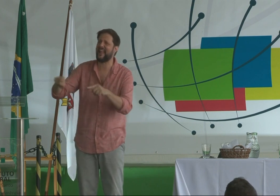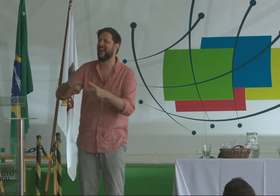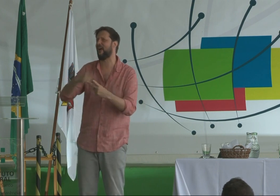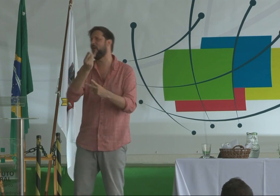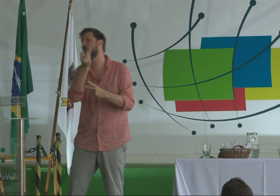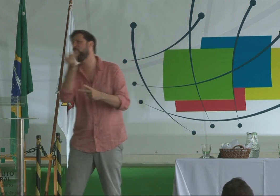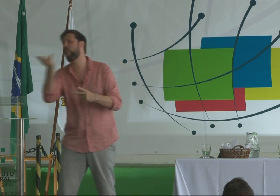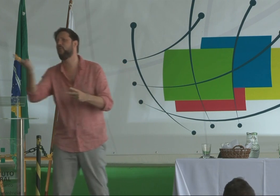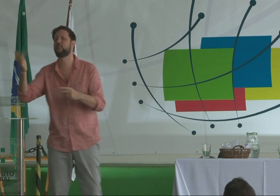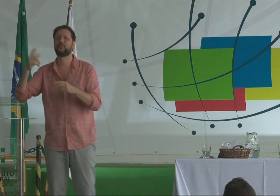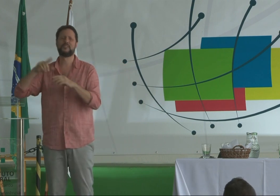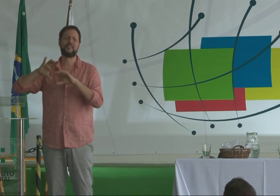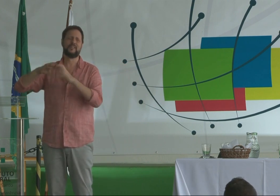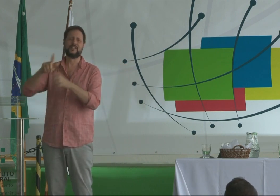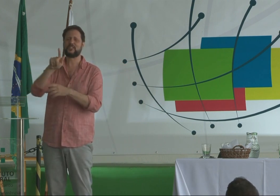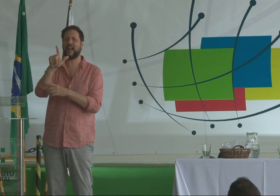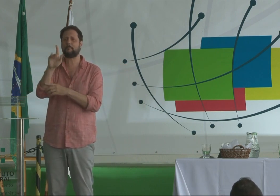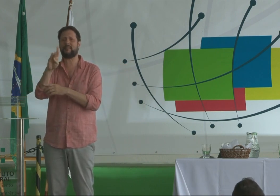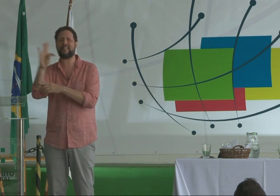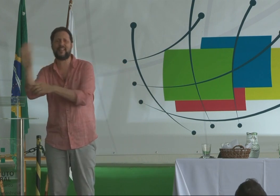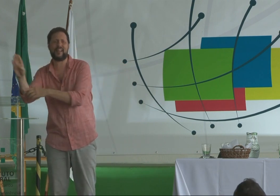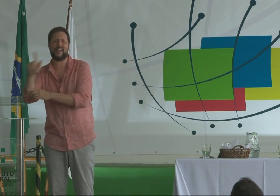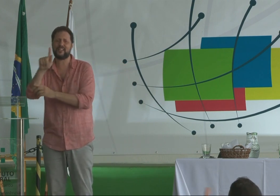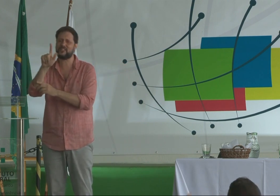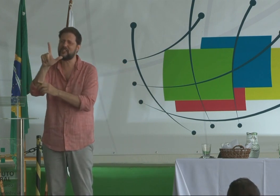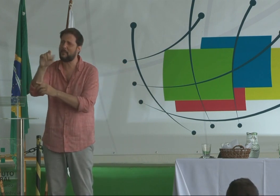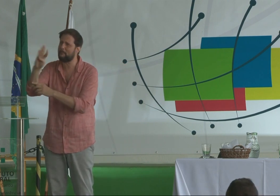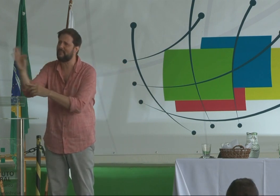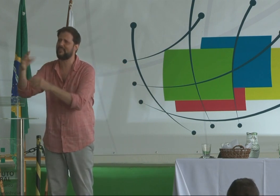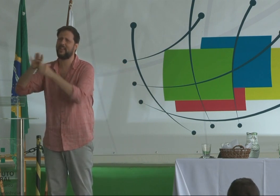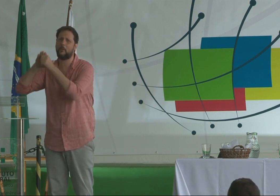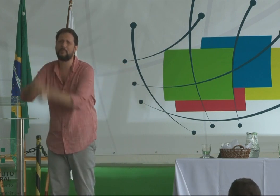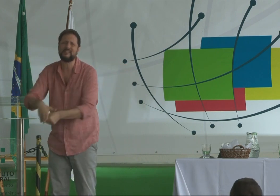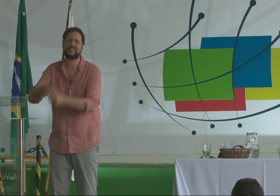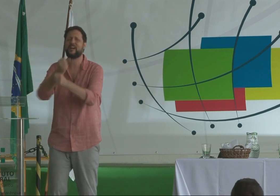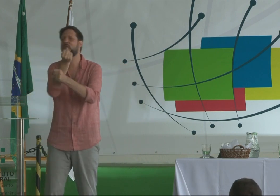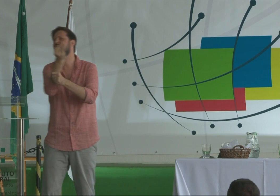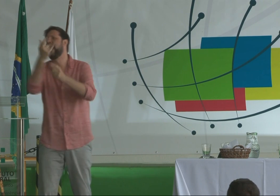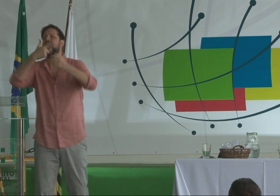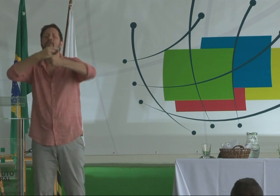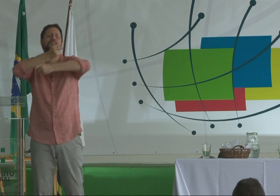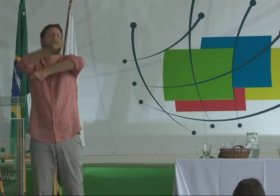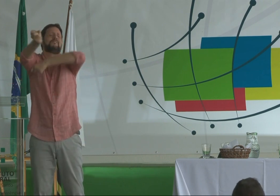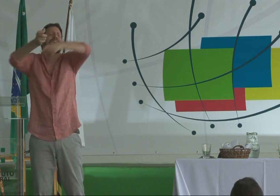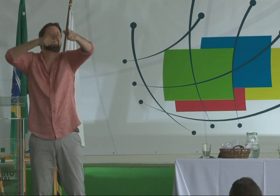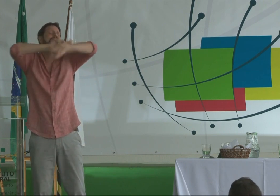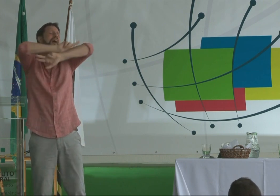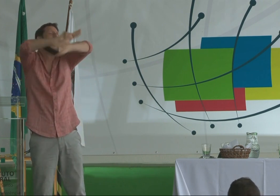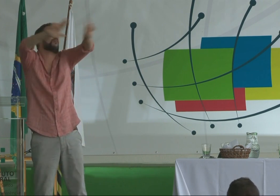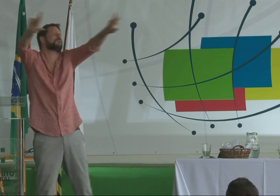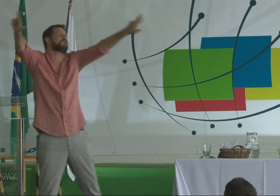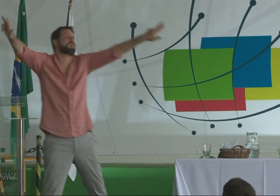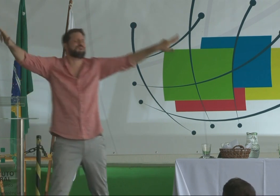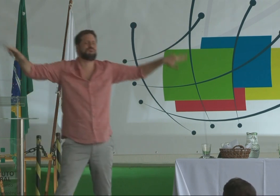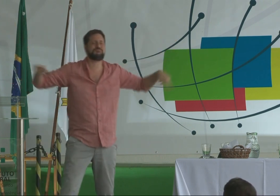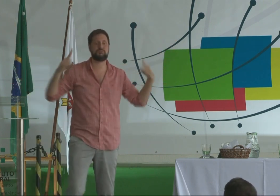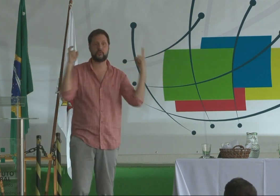Existem, assim, as dificuldades são em geral, né. A fala de todos os movimentos, de minorias, de repressão, enfim. A gente vê todos esses